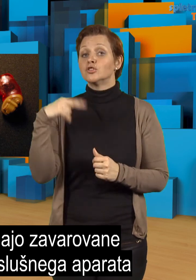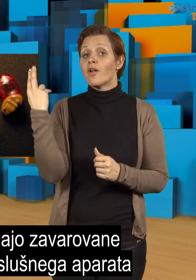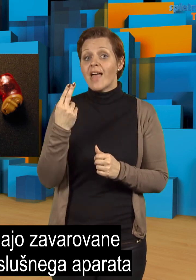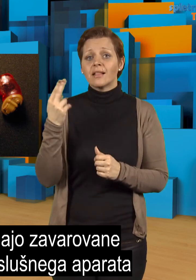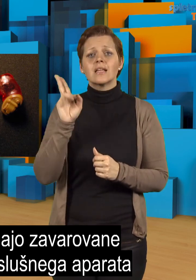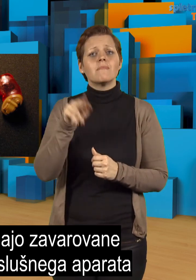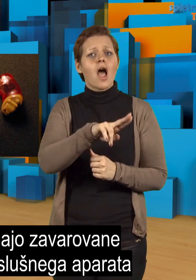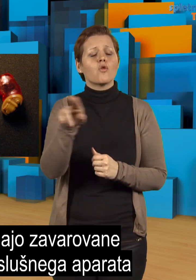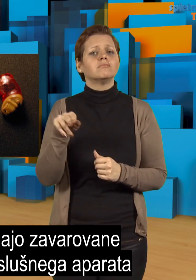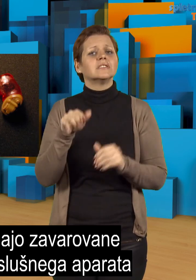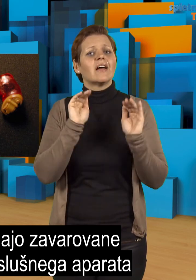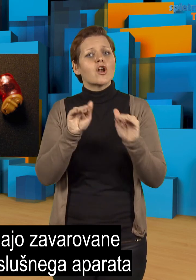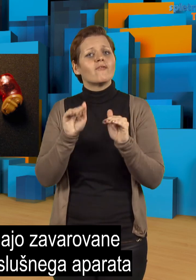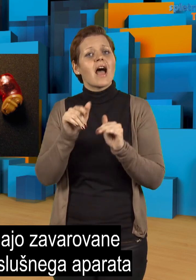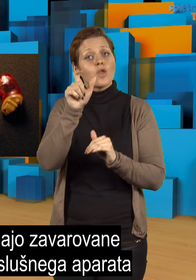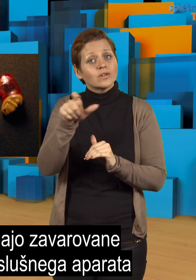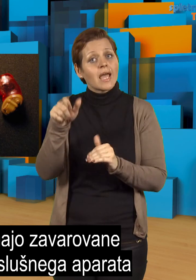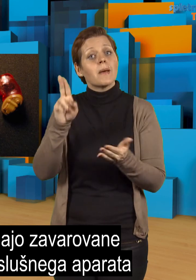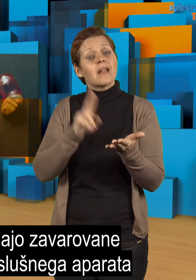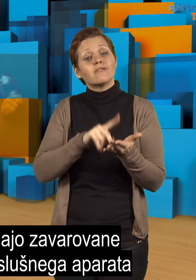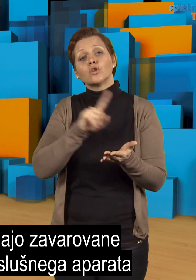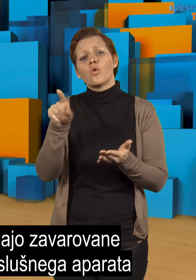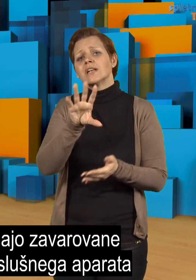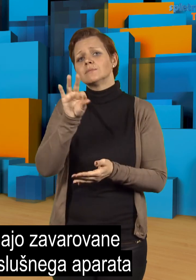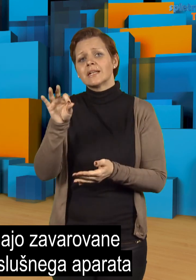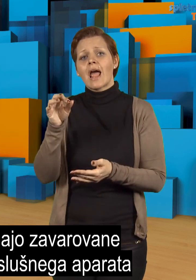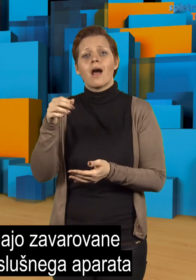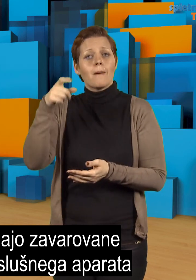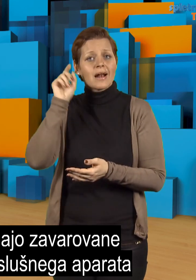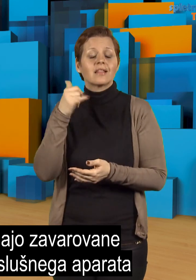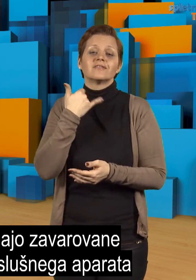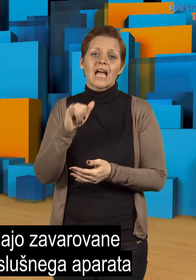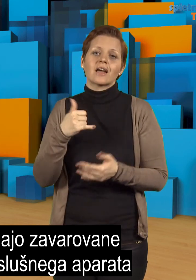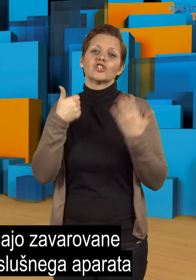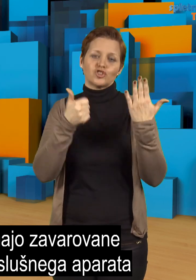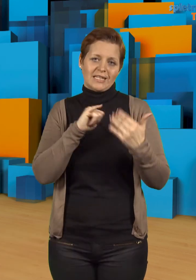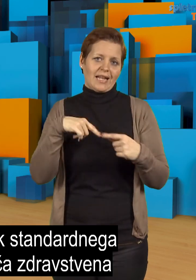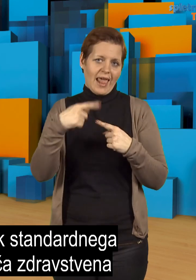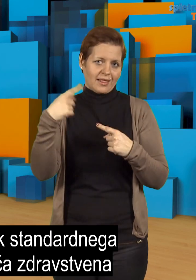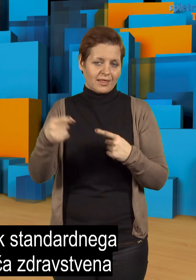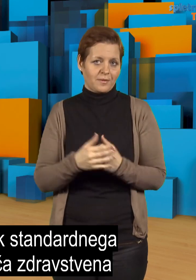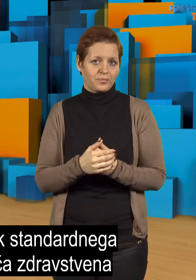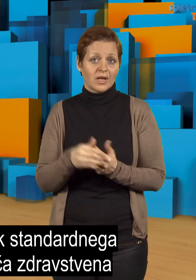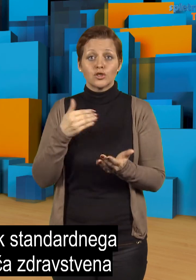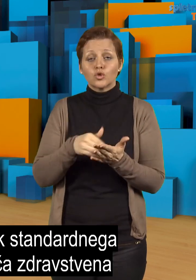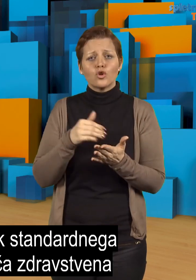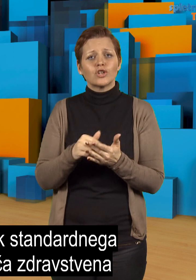V Sloveniji imamo zavarovane osebe pravico do izbire slušnega aparata vsakih 6 let.